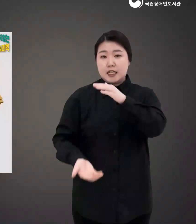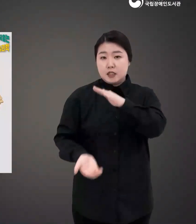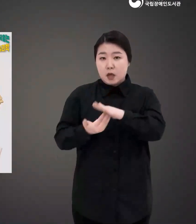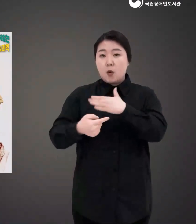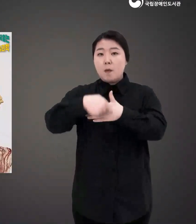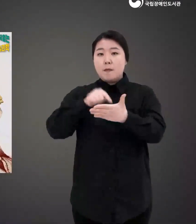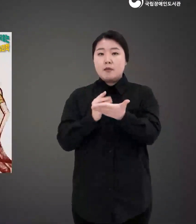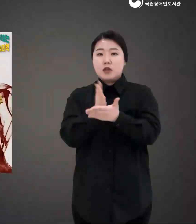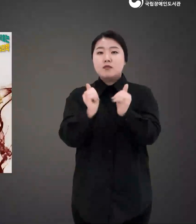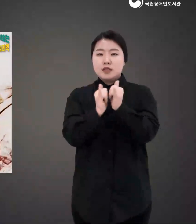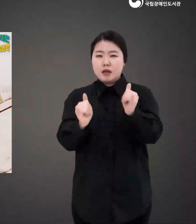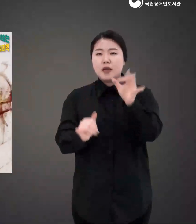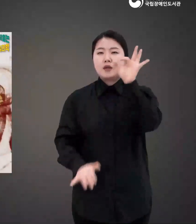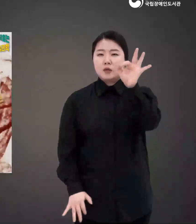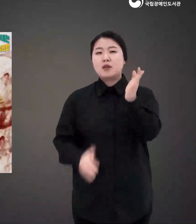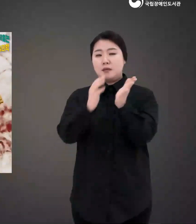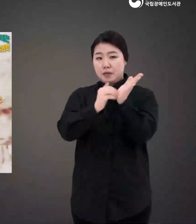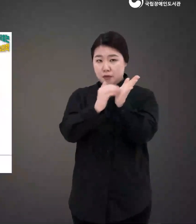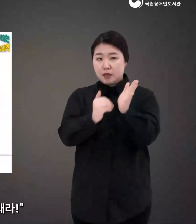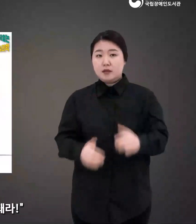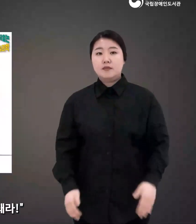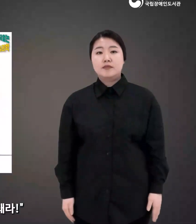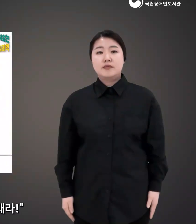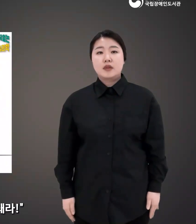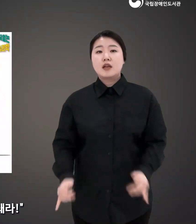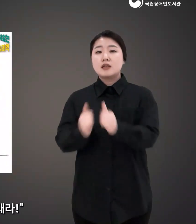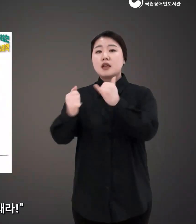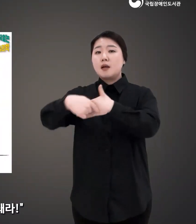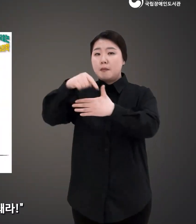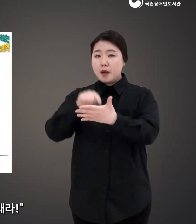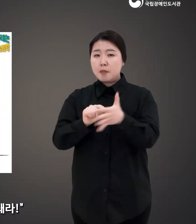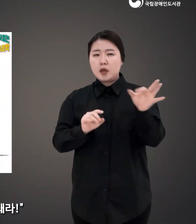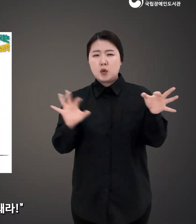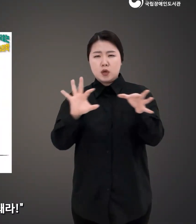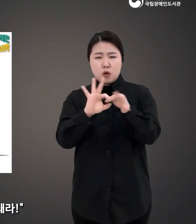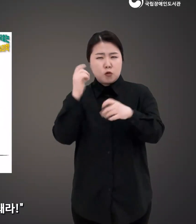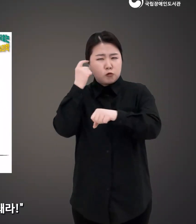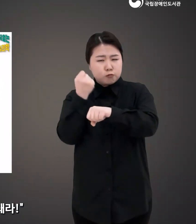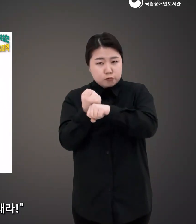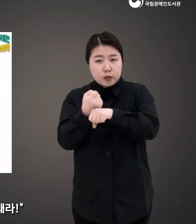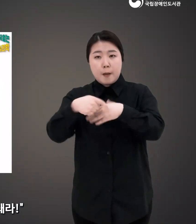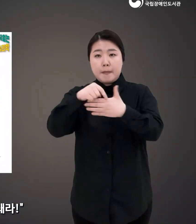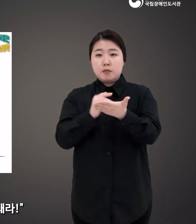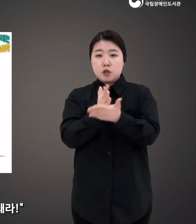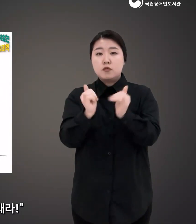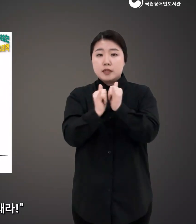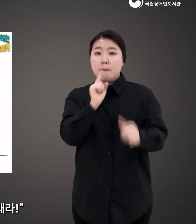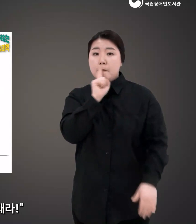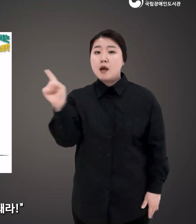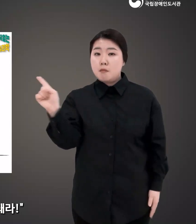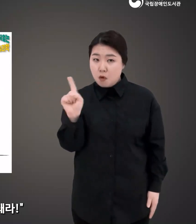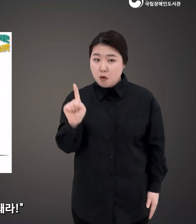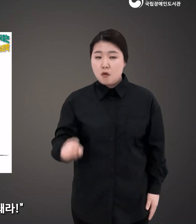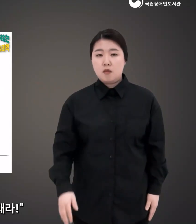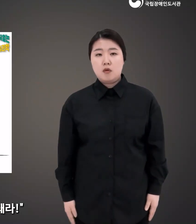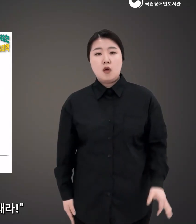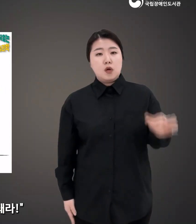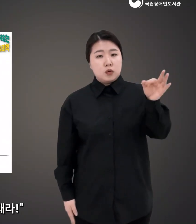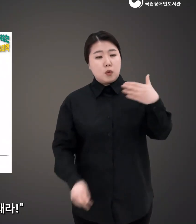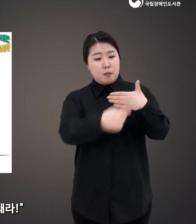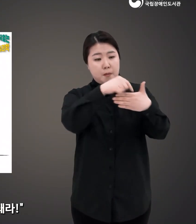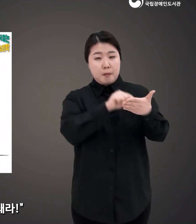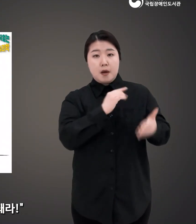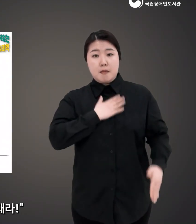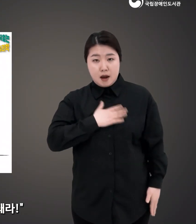세계 최고 심리학자의 돈의 비밀. 인간 심리와 돈의 관계를 연구한 세계 최고의 심리학자가 말하는